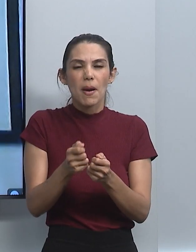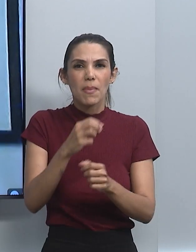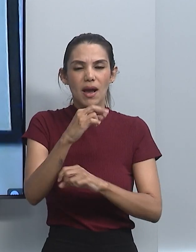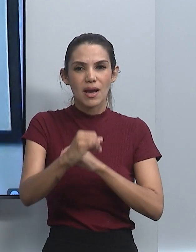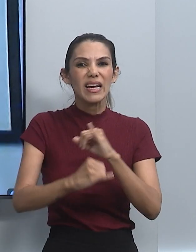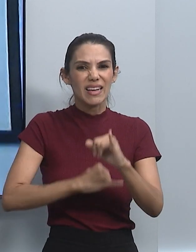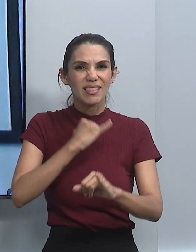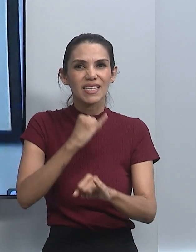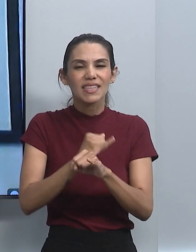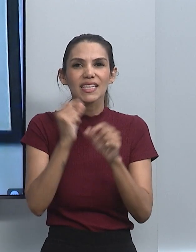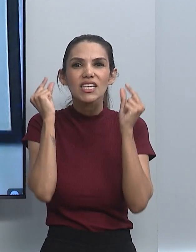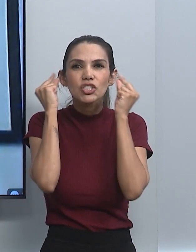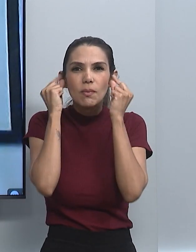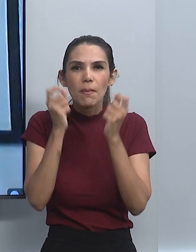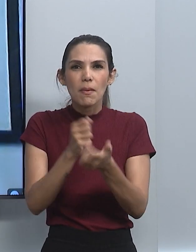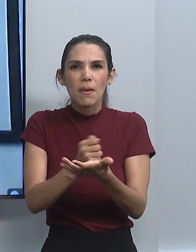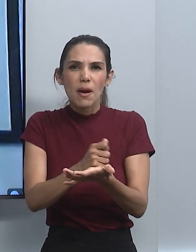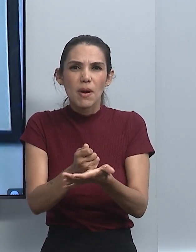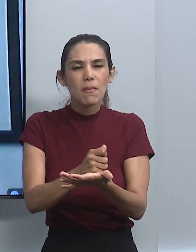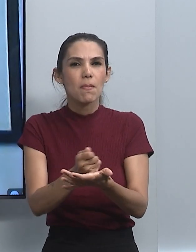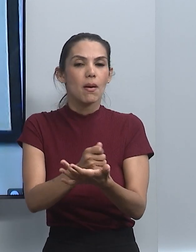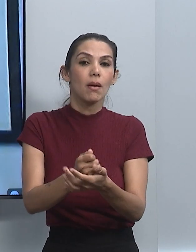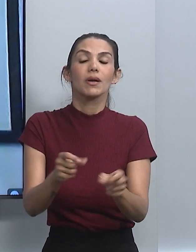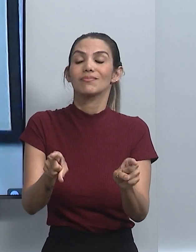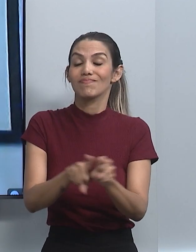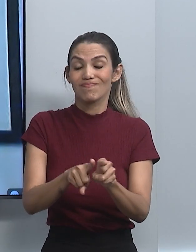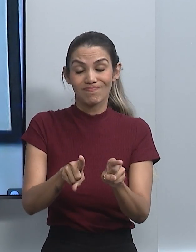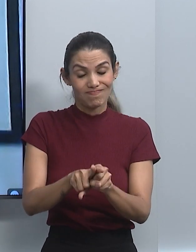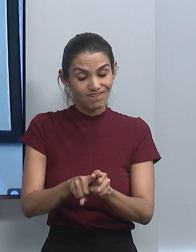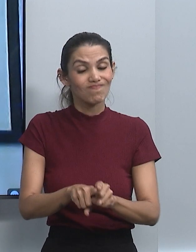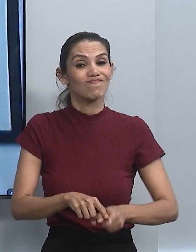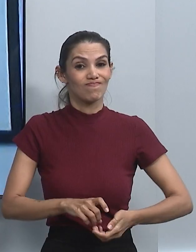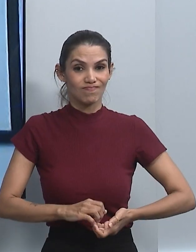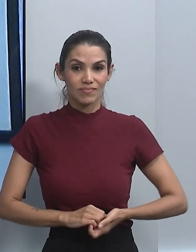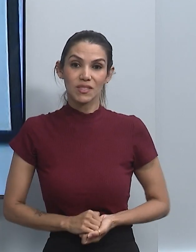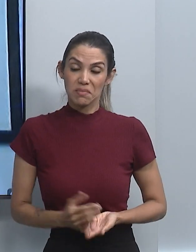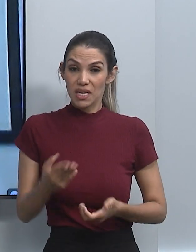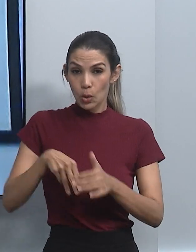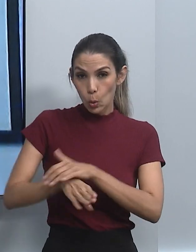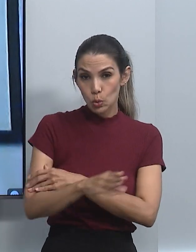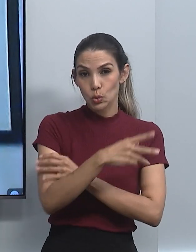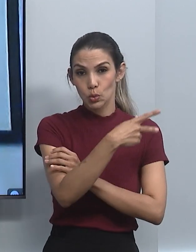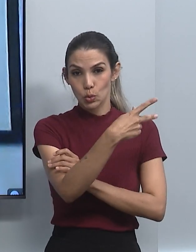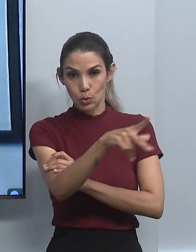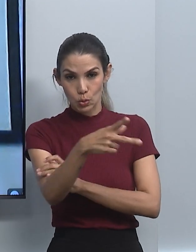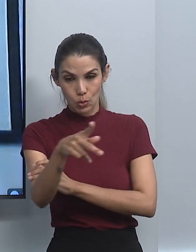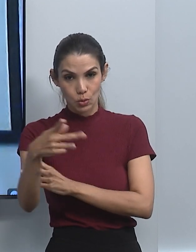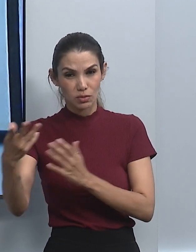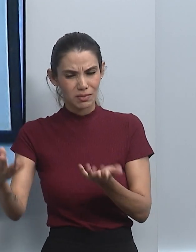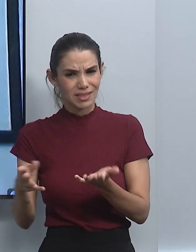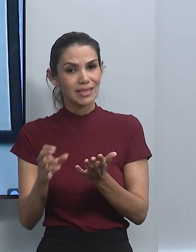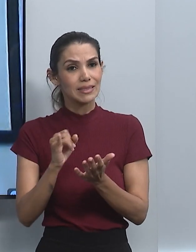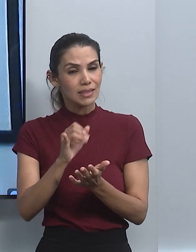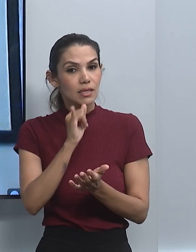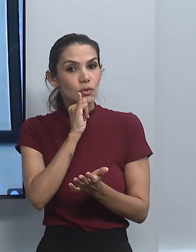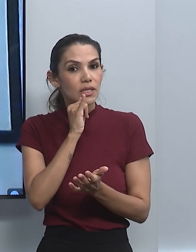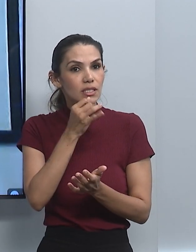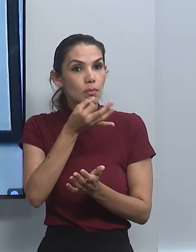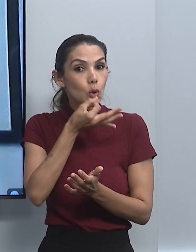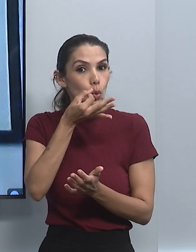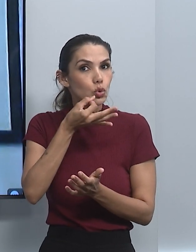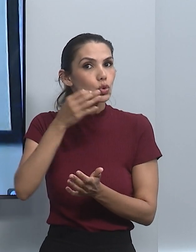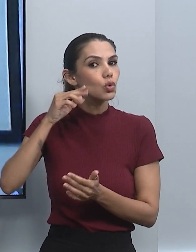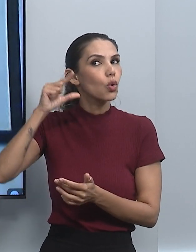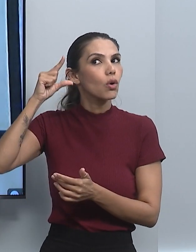vez evitado, uma vez minimizado também essa intensidade, esse volume, ele já